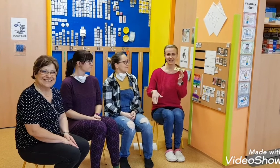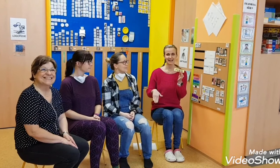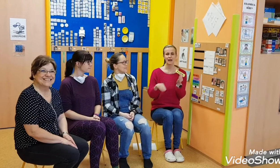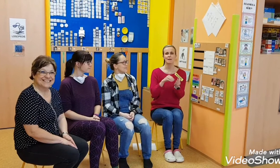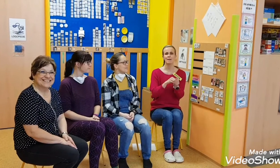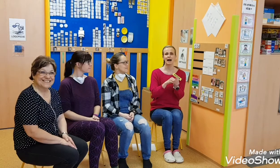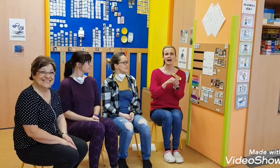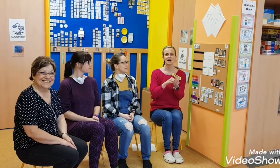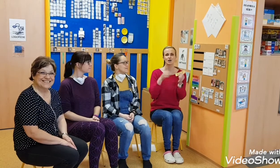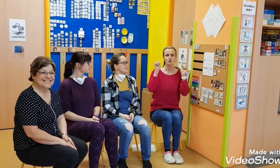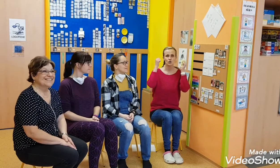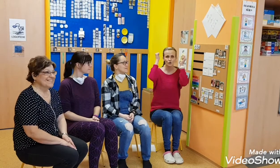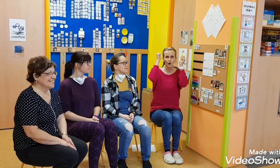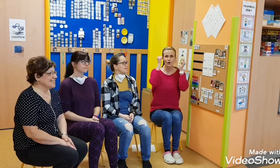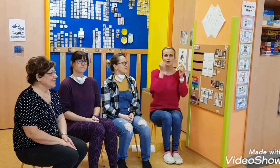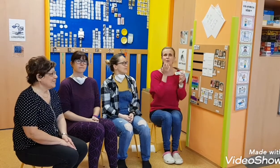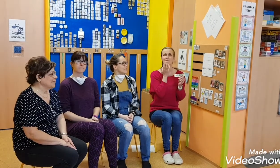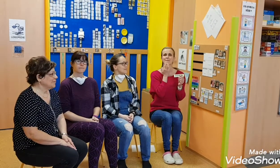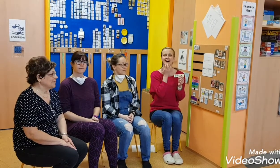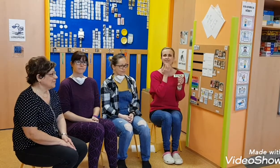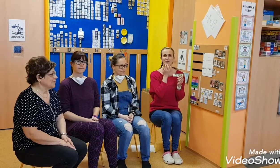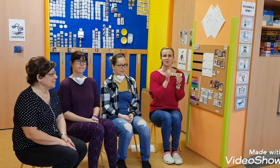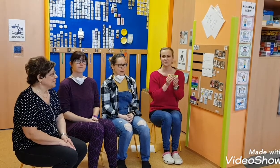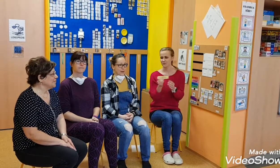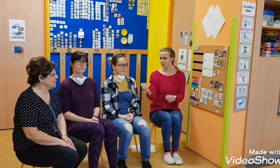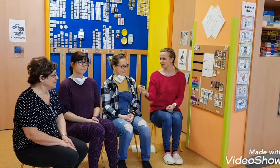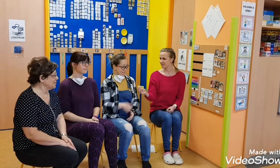Pátek má žlutou barvu. Prosím.